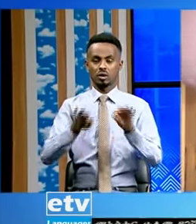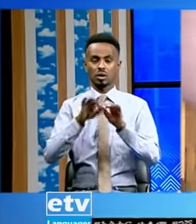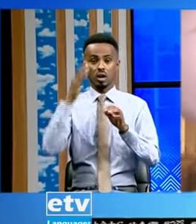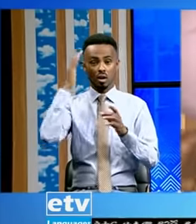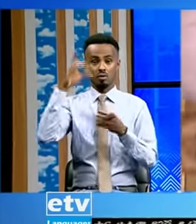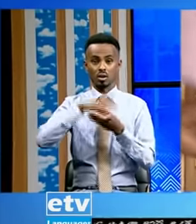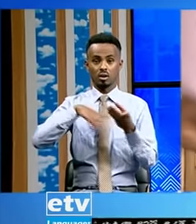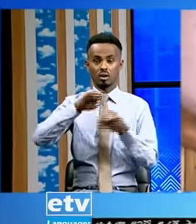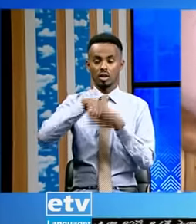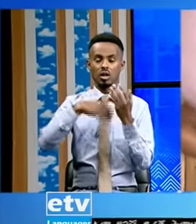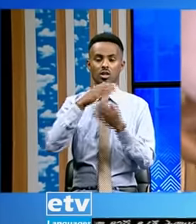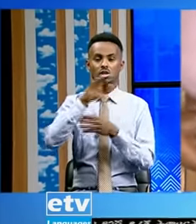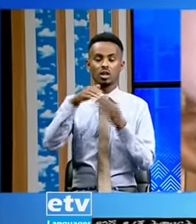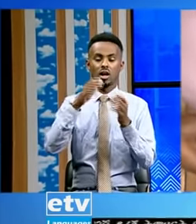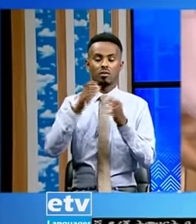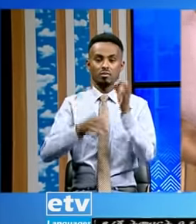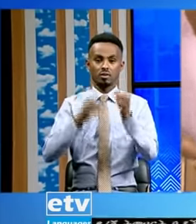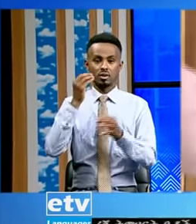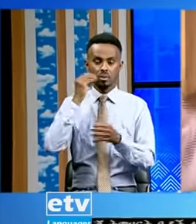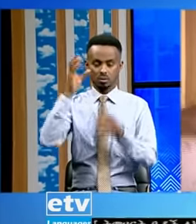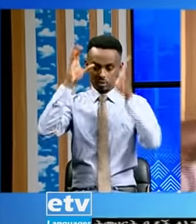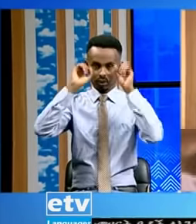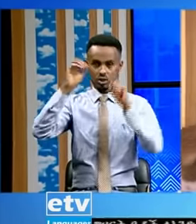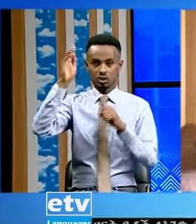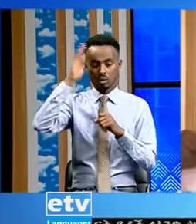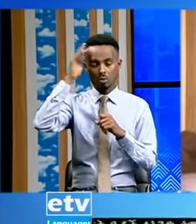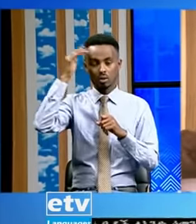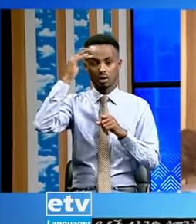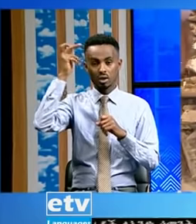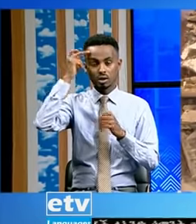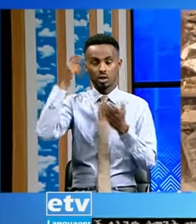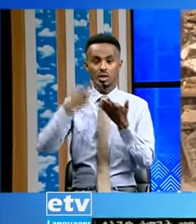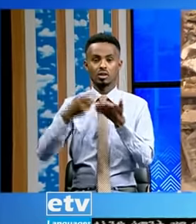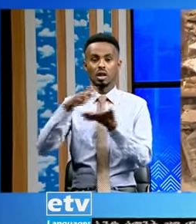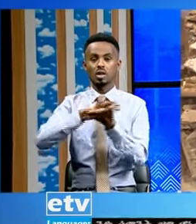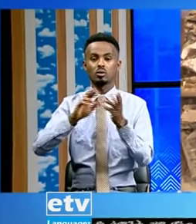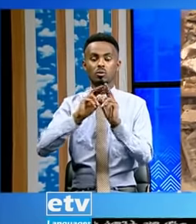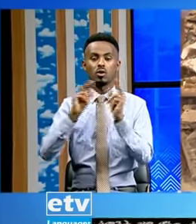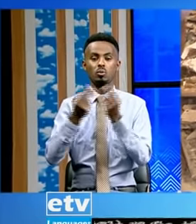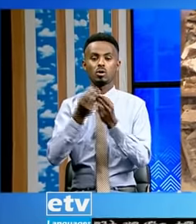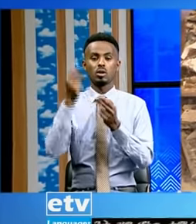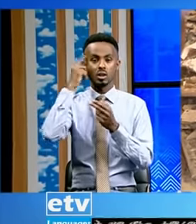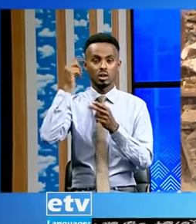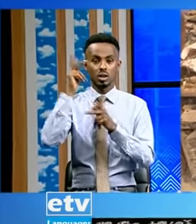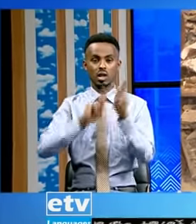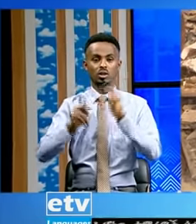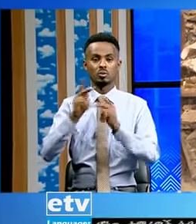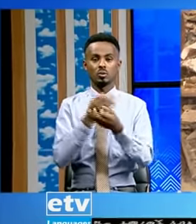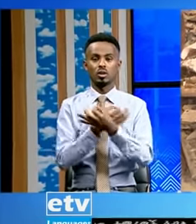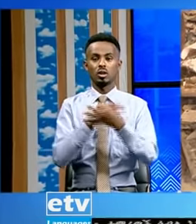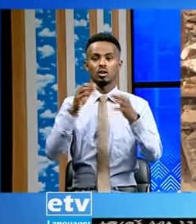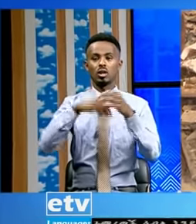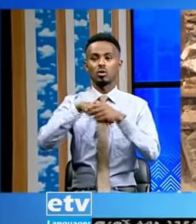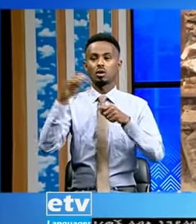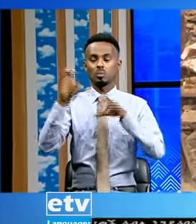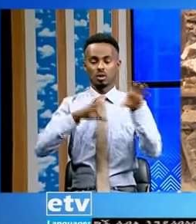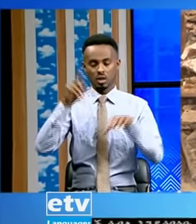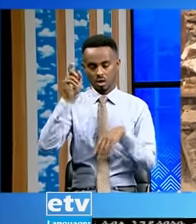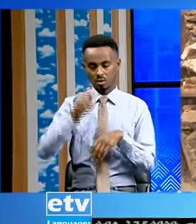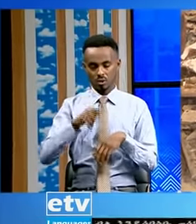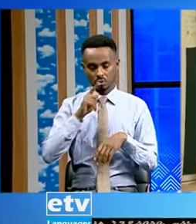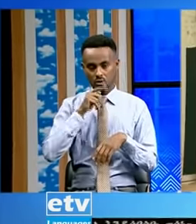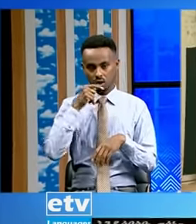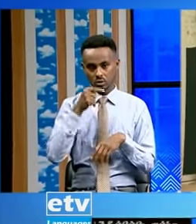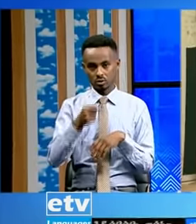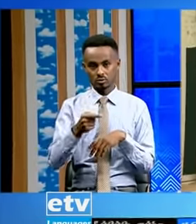ክልል የጠቅላይ ሸሪያ ፍርድ ቤት ፕሬዝዳንት ሼክ መሐመድ ደረሳ ከዚህ አሸባሪ ቡድን የትግራይ ህዝብም ነጻ እንዲወጣ መደረግ አለበት